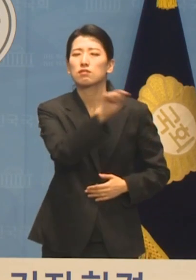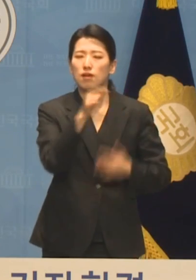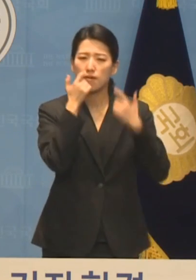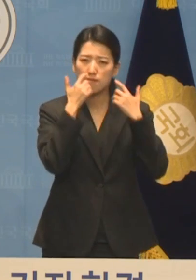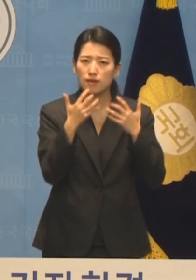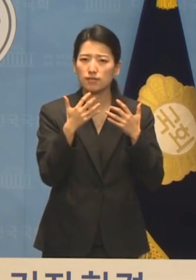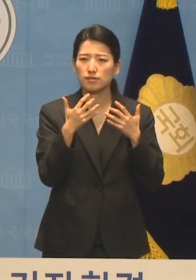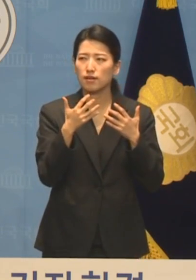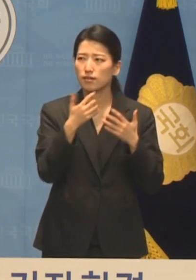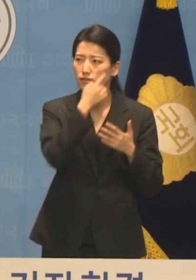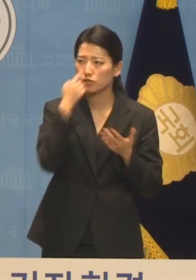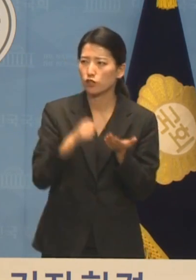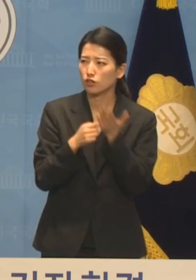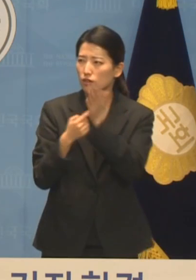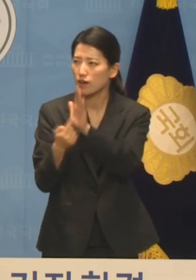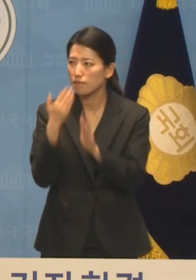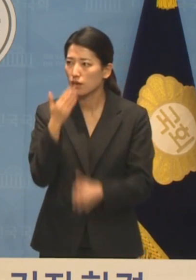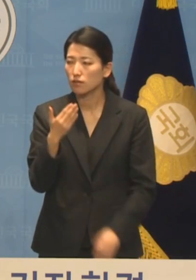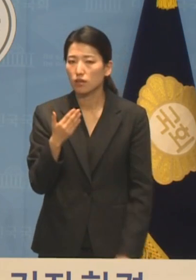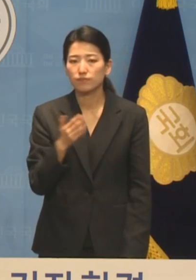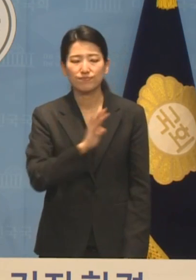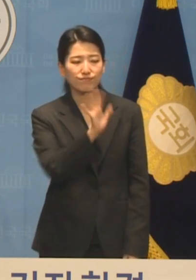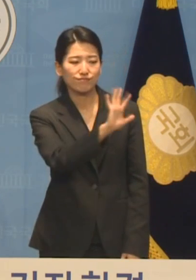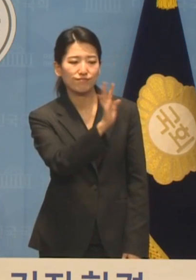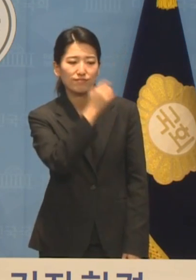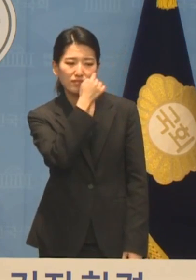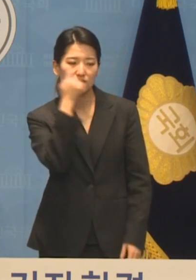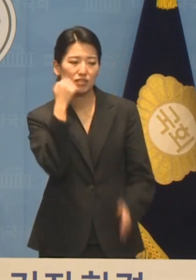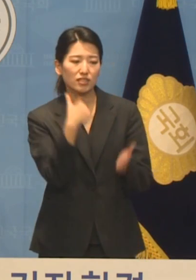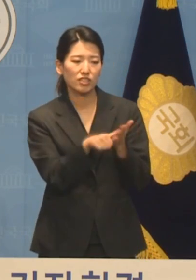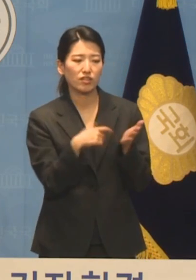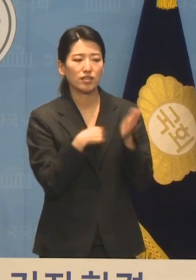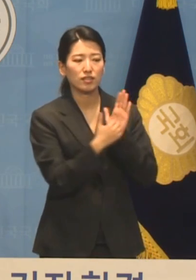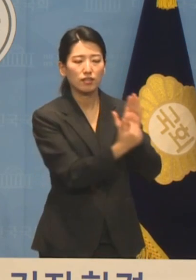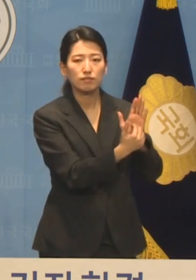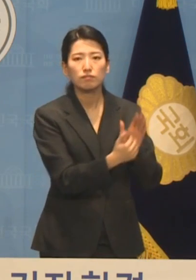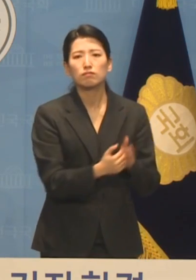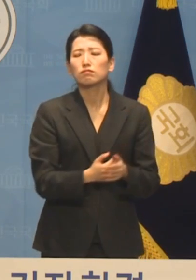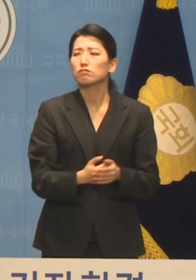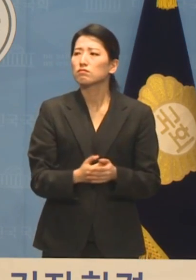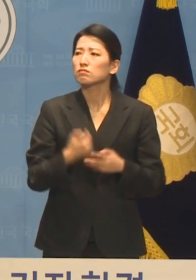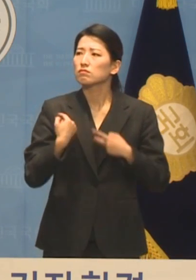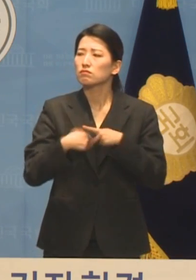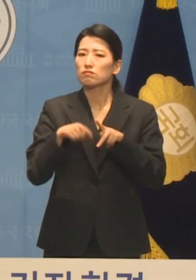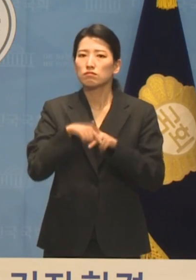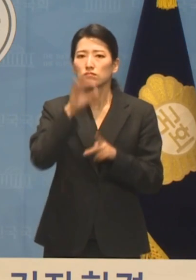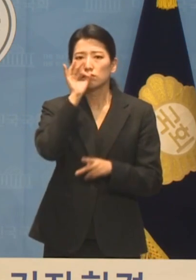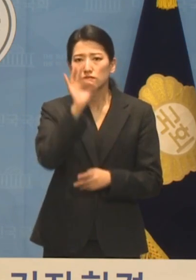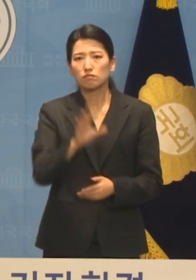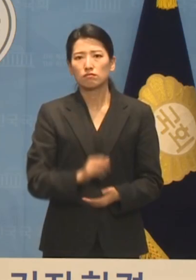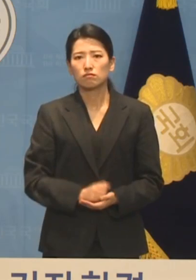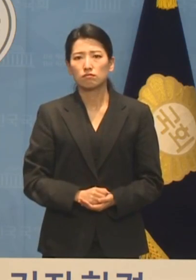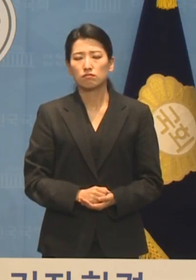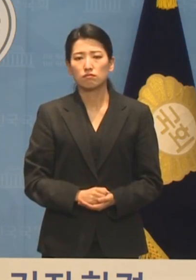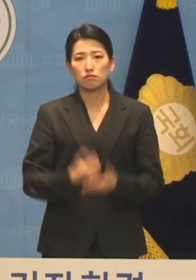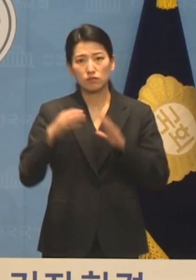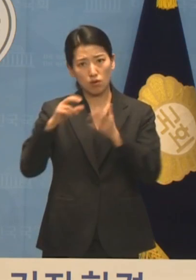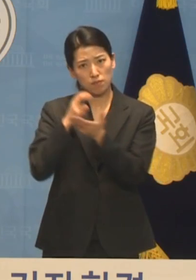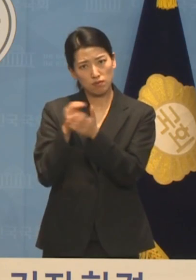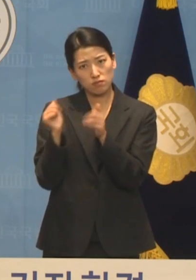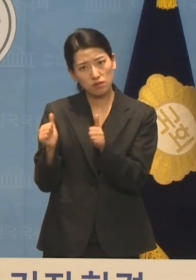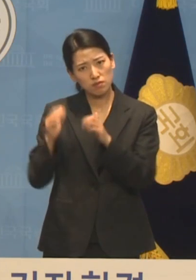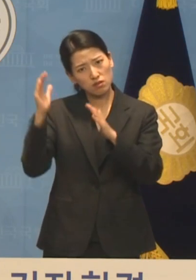헌재가 부정선거에 관한 증거 신청 자체를 기각하는 것은 이해할 수 없습니다. 헌재가 과연 공정한